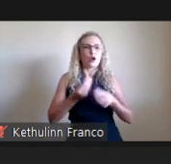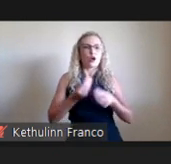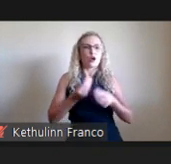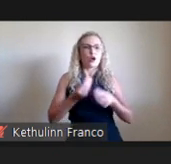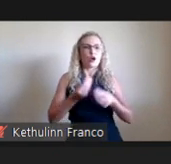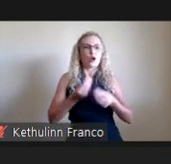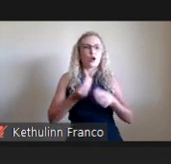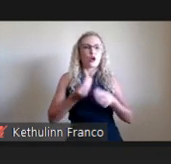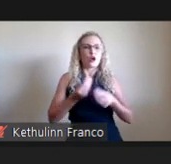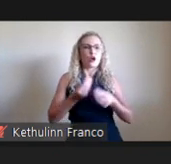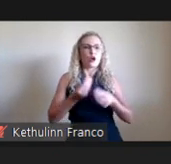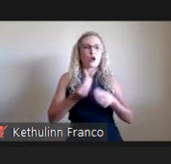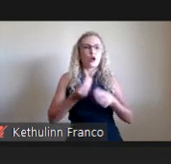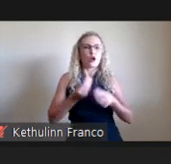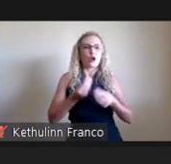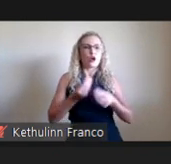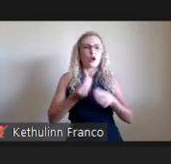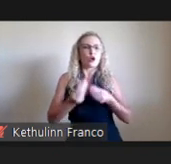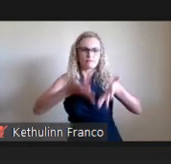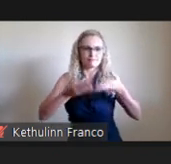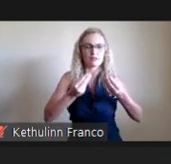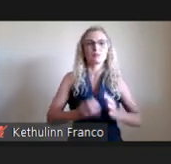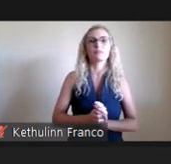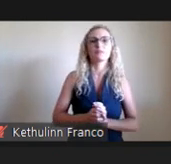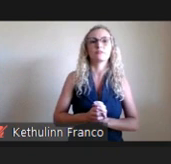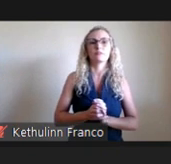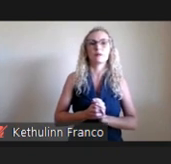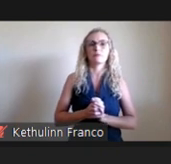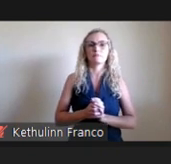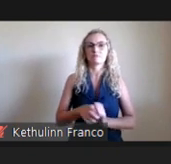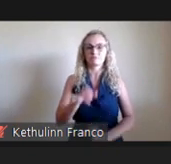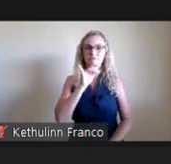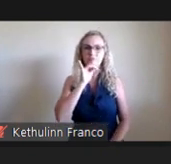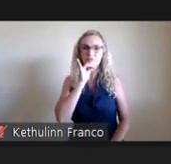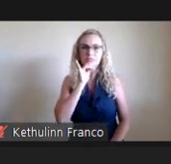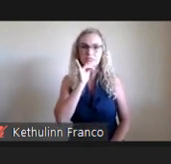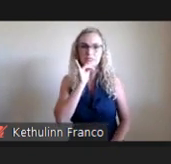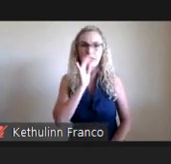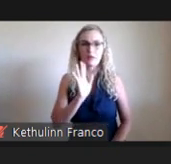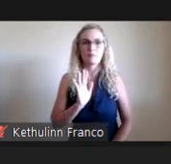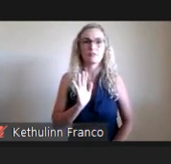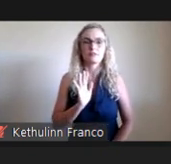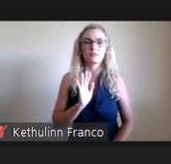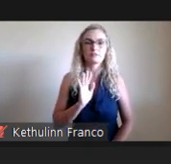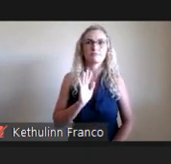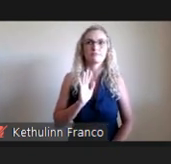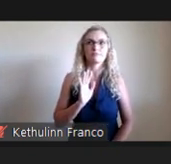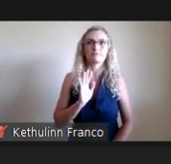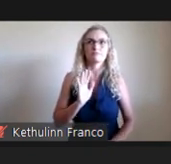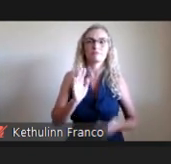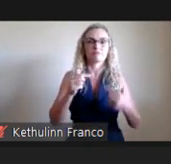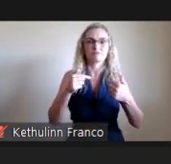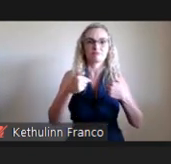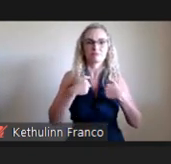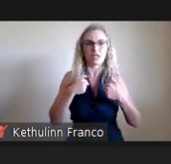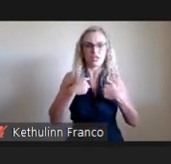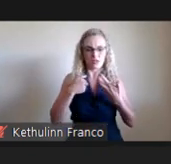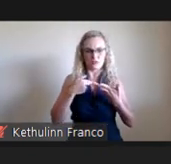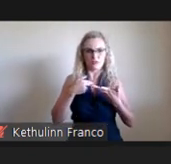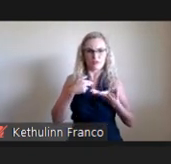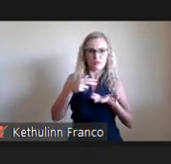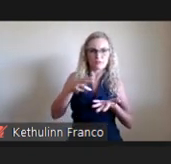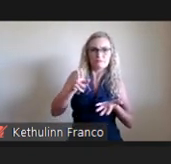A palavra casa, na língua de sinais, ela entra como hiperônimo. né? Ela entra como